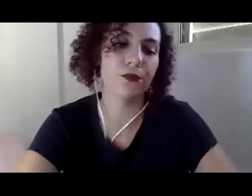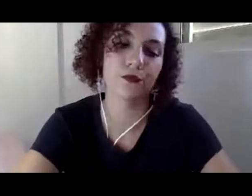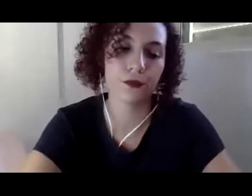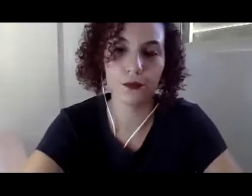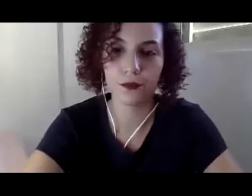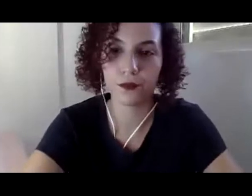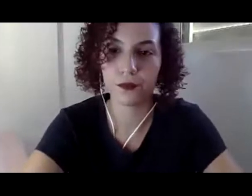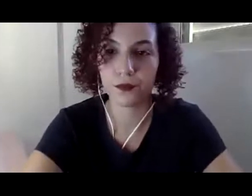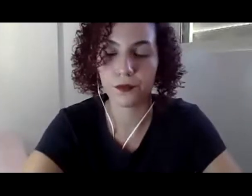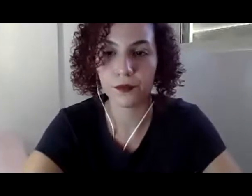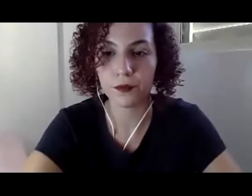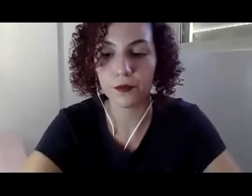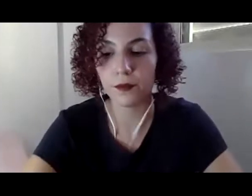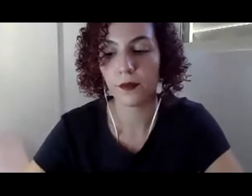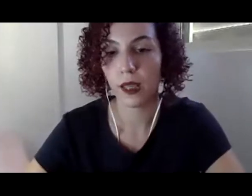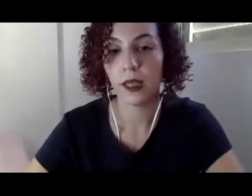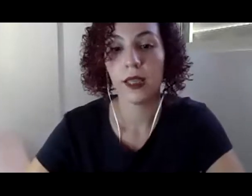né?